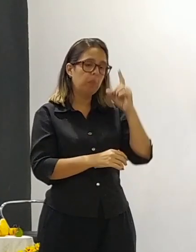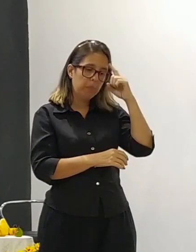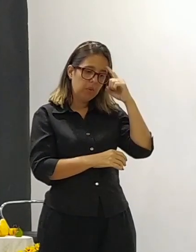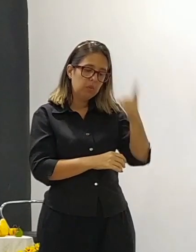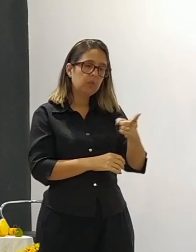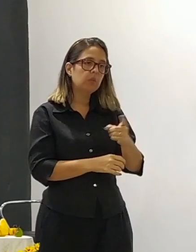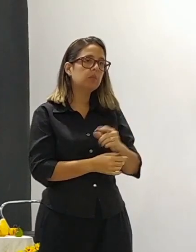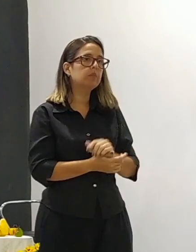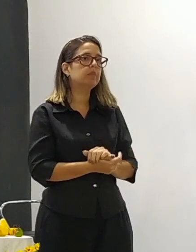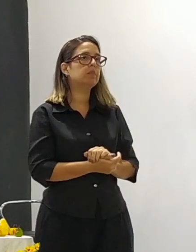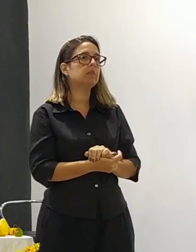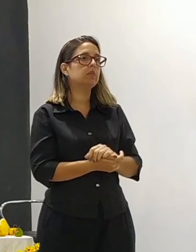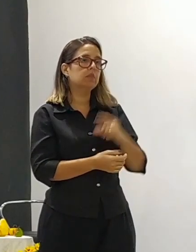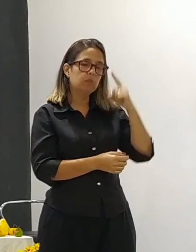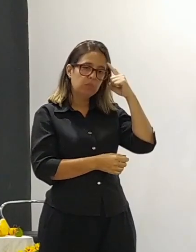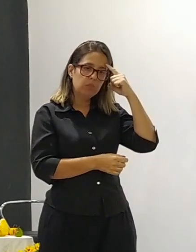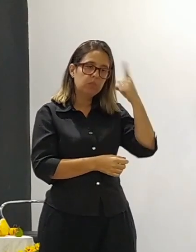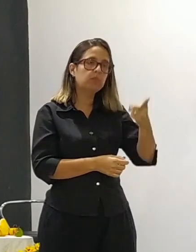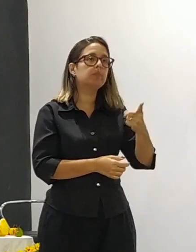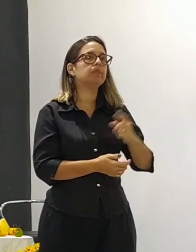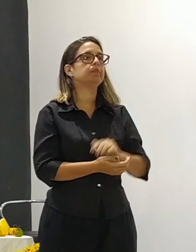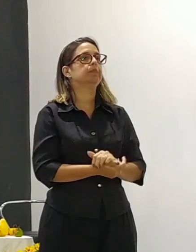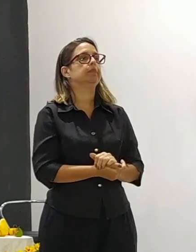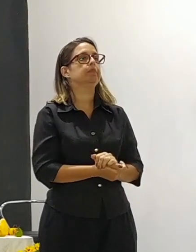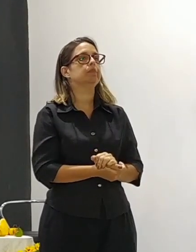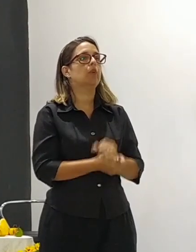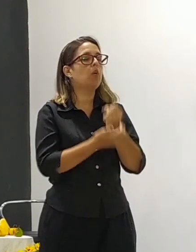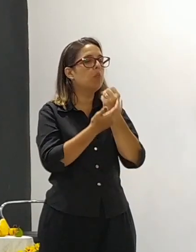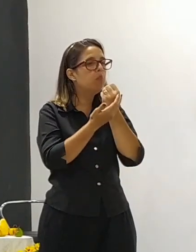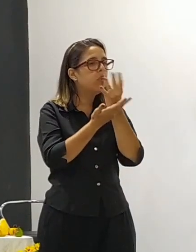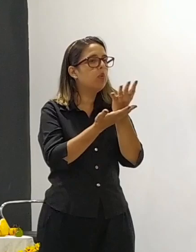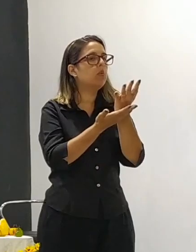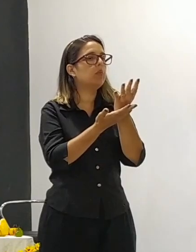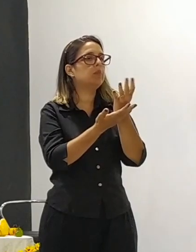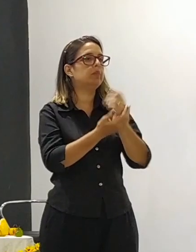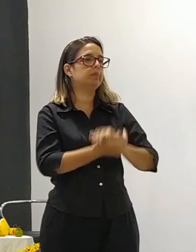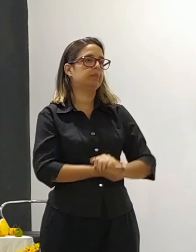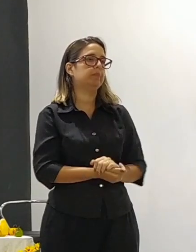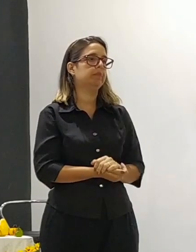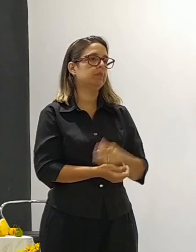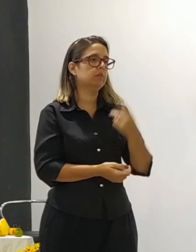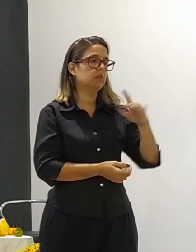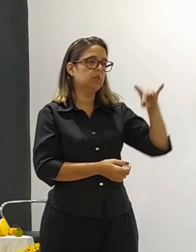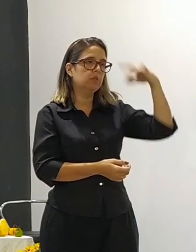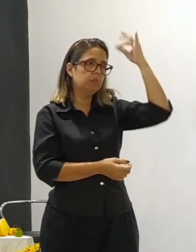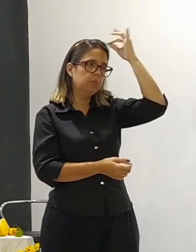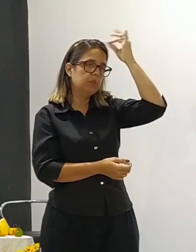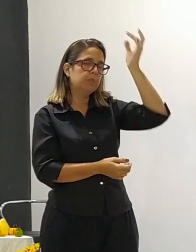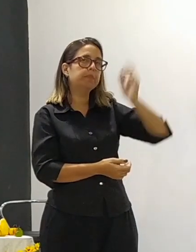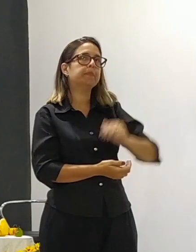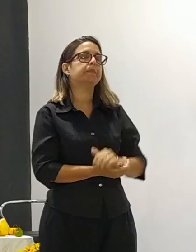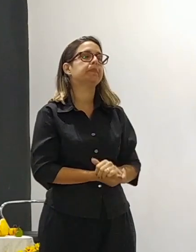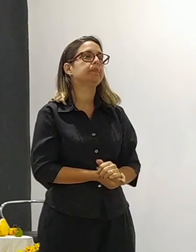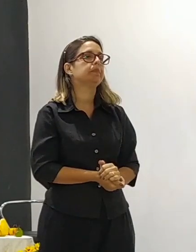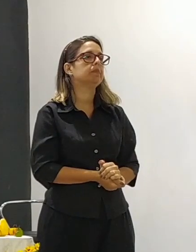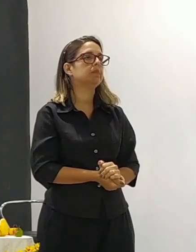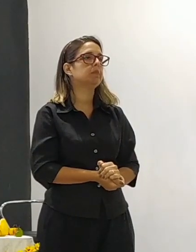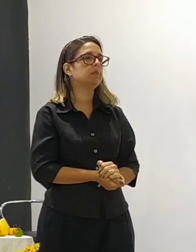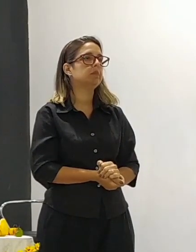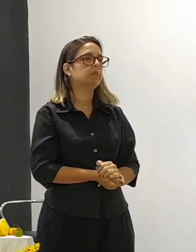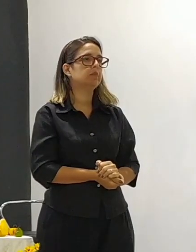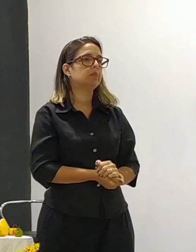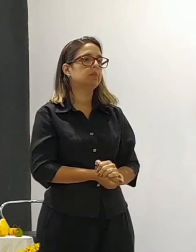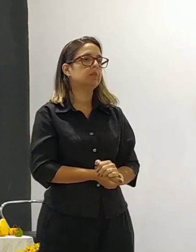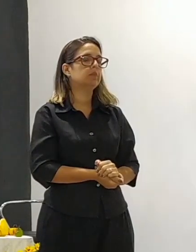e Ele já te deu autoridade, Ele já assoprou o seu Espírito. O